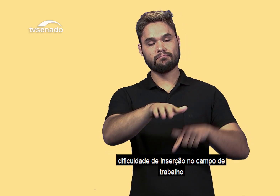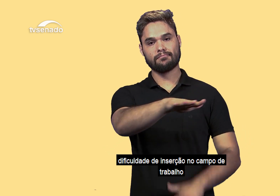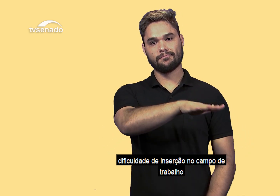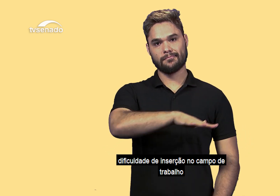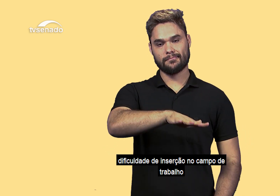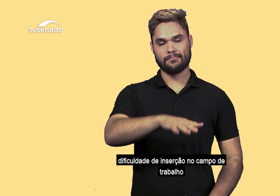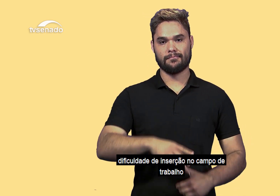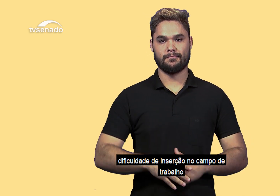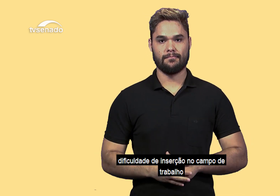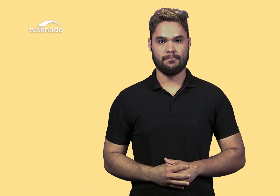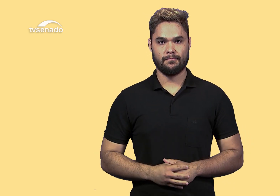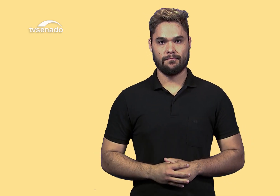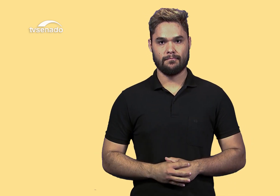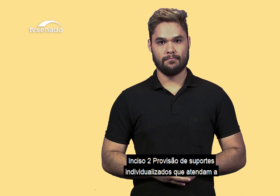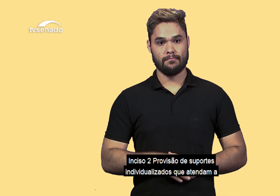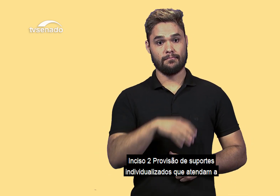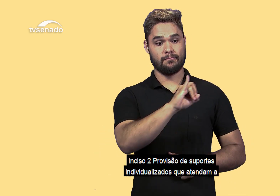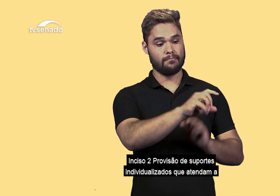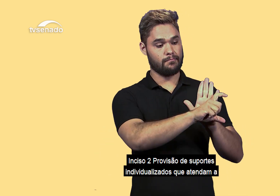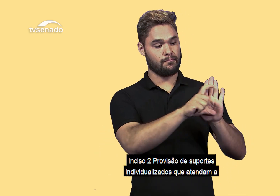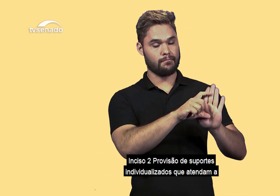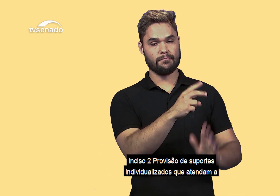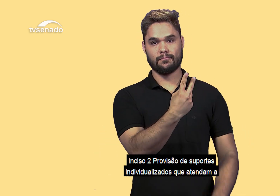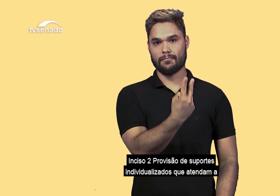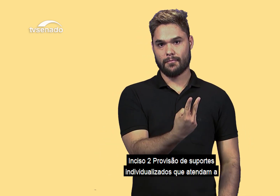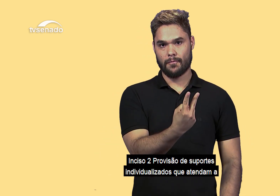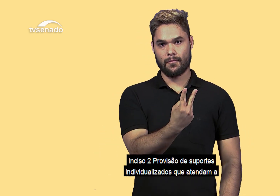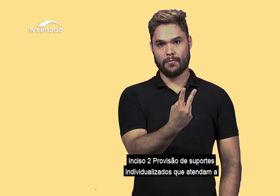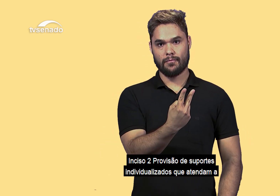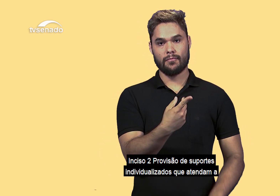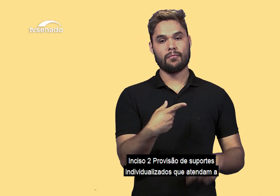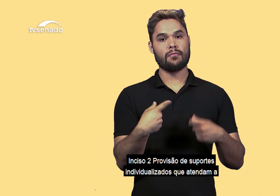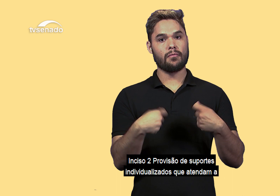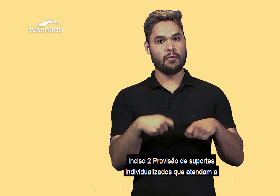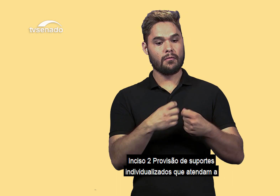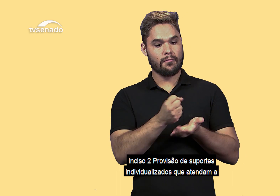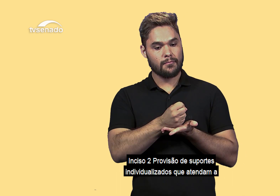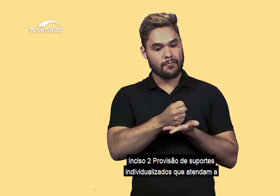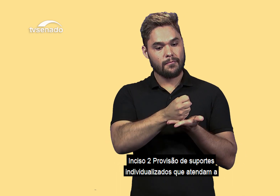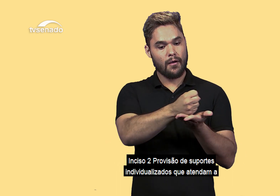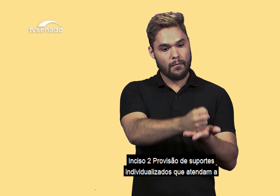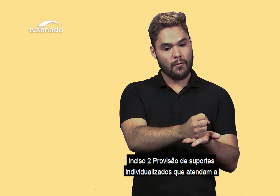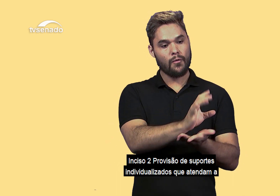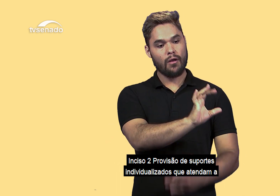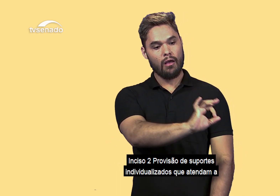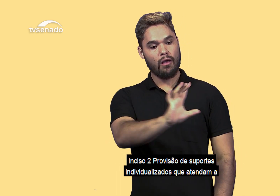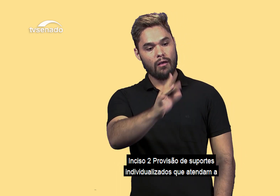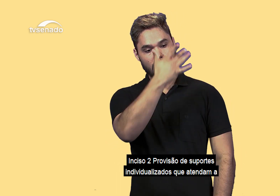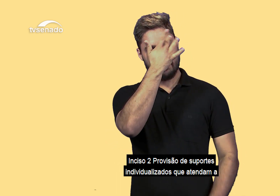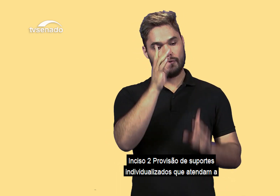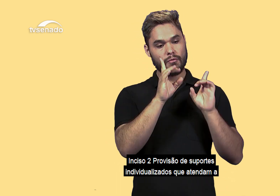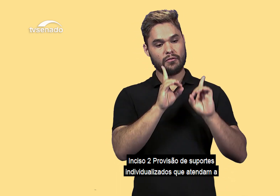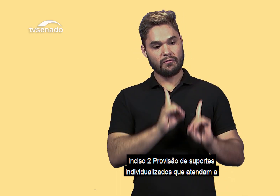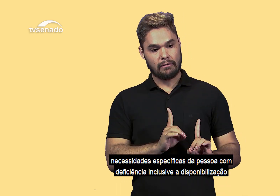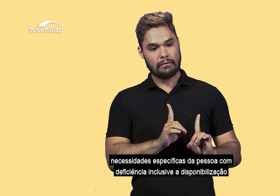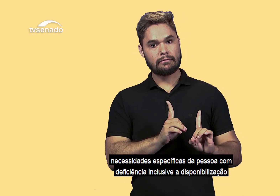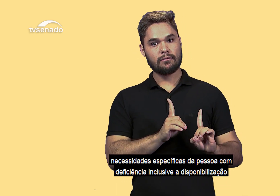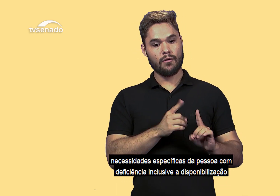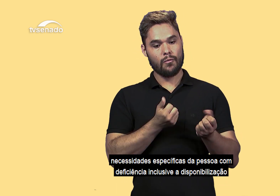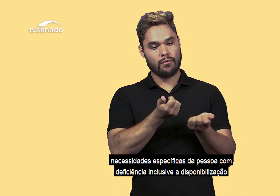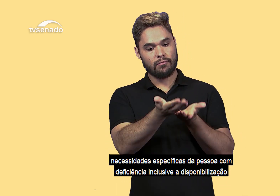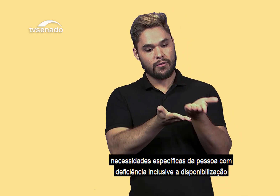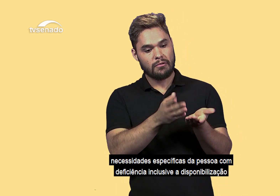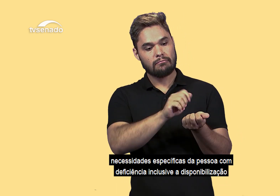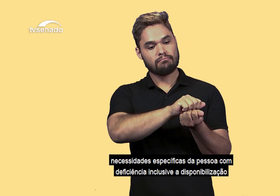no campo de trabalho Inciso 2 Provisão de suportes individualizados que atendam a